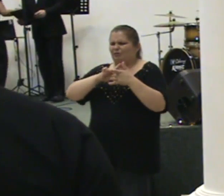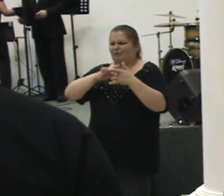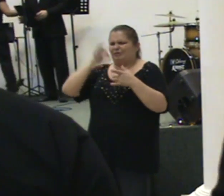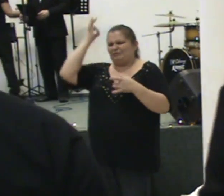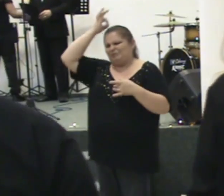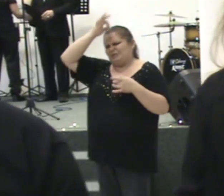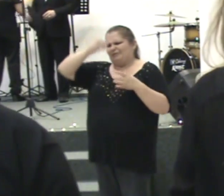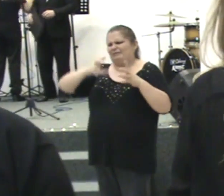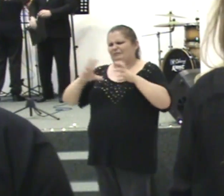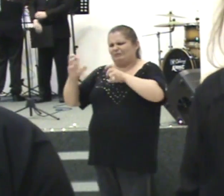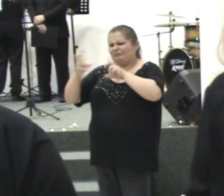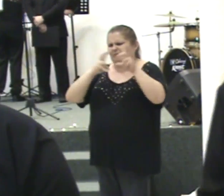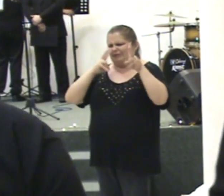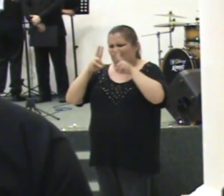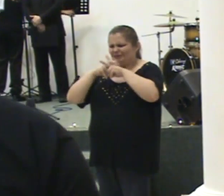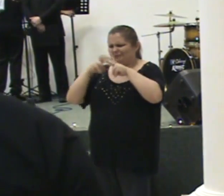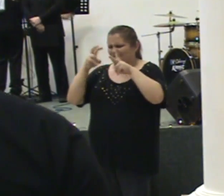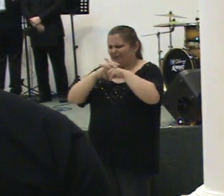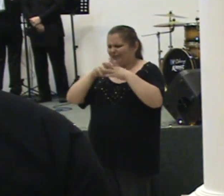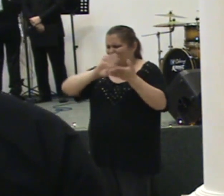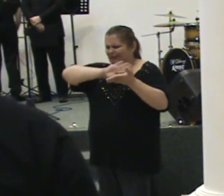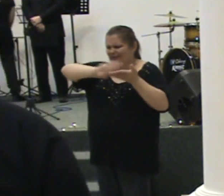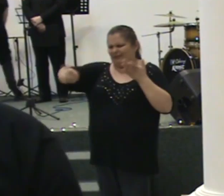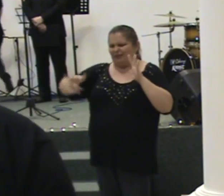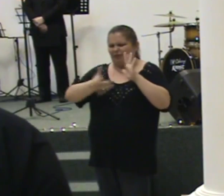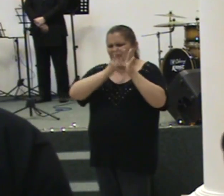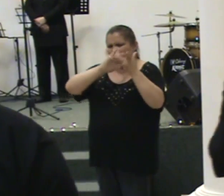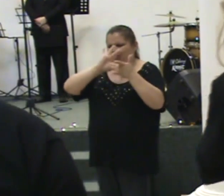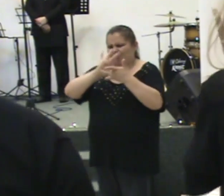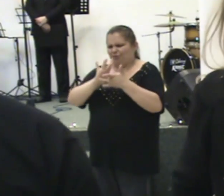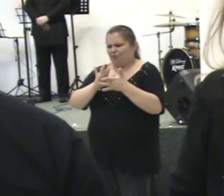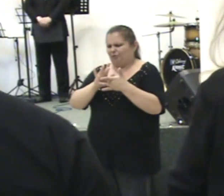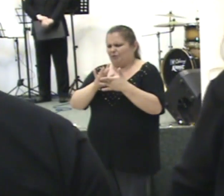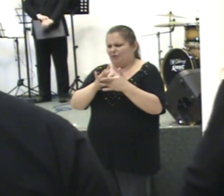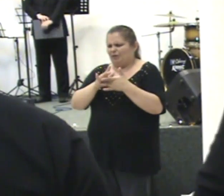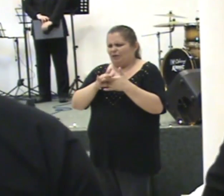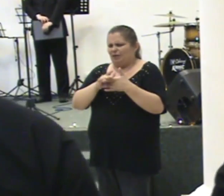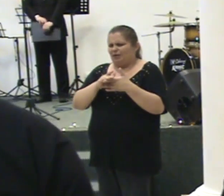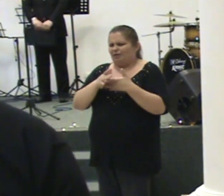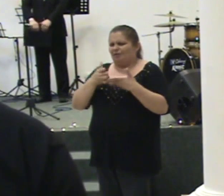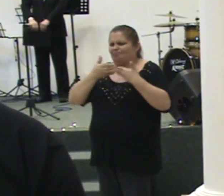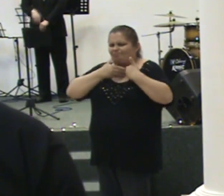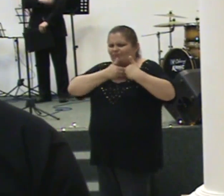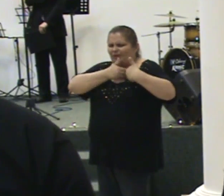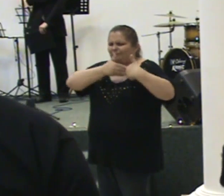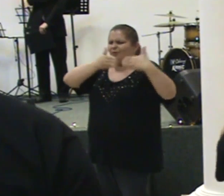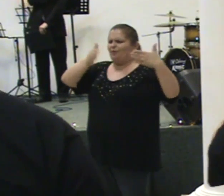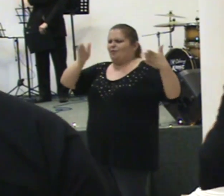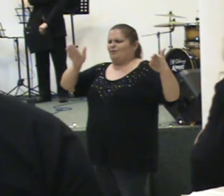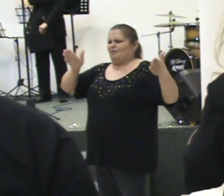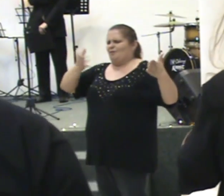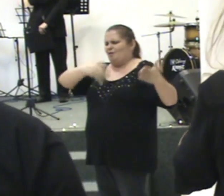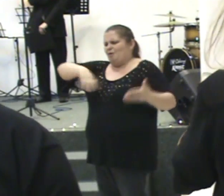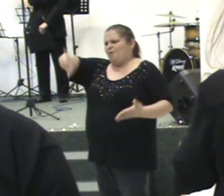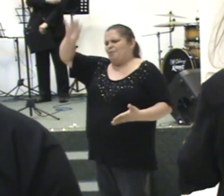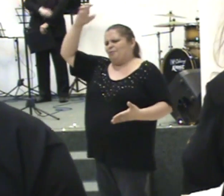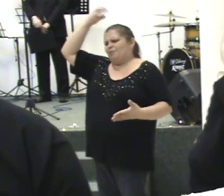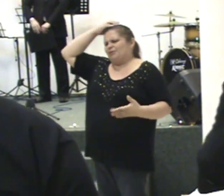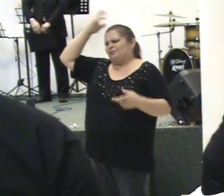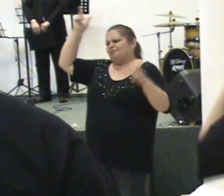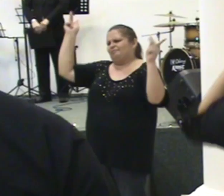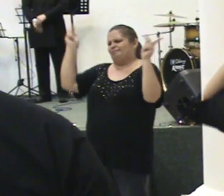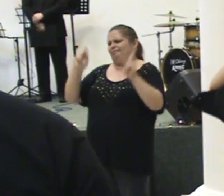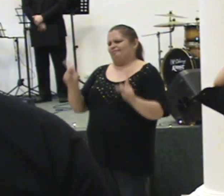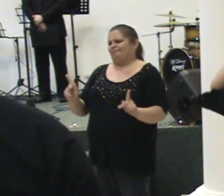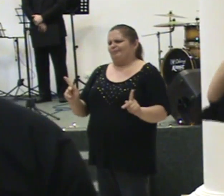tirado a nossa paz. E nós abrimos espaço para o príncipe da paz, para aquele que é o Pai da